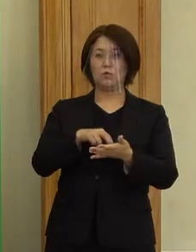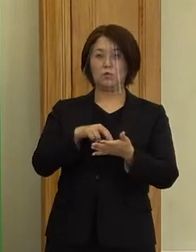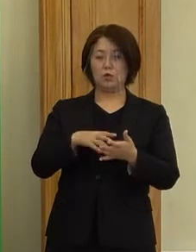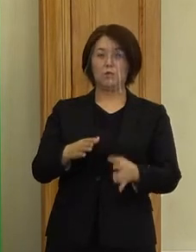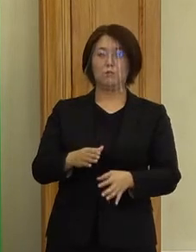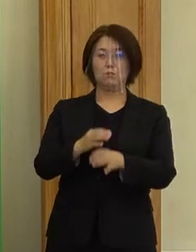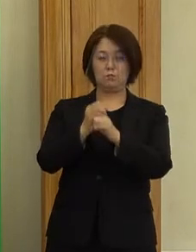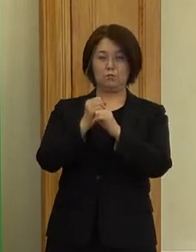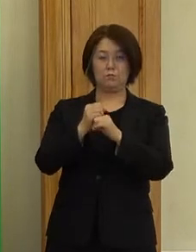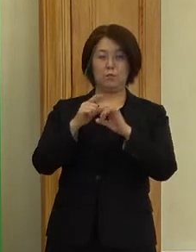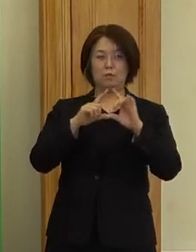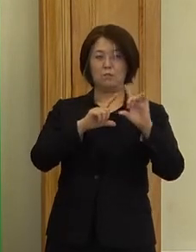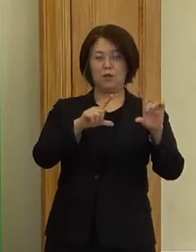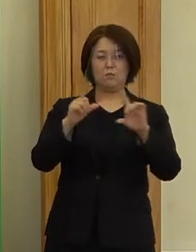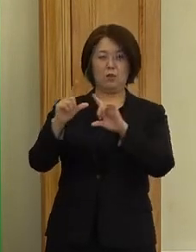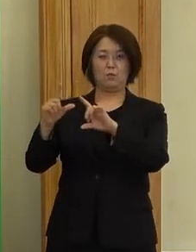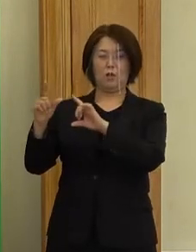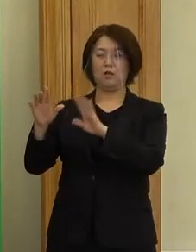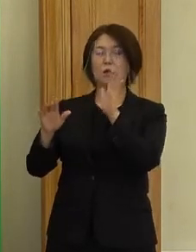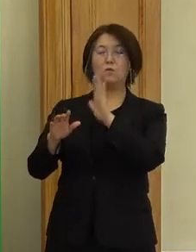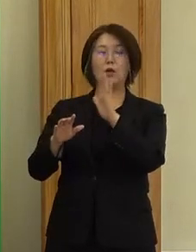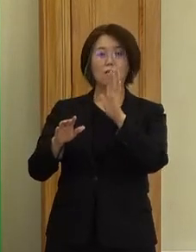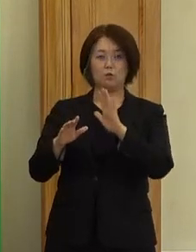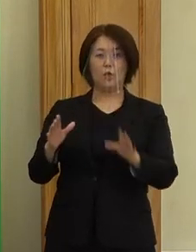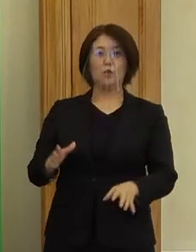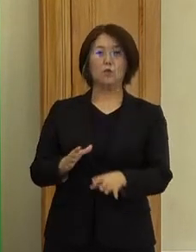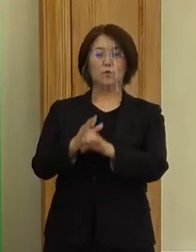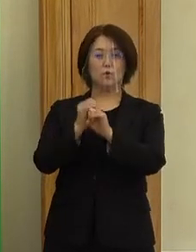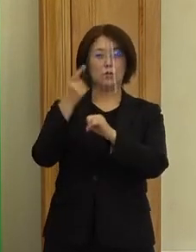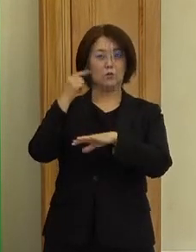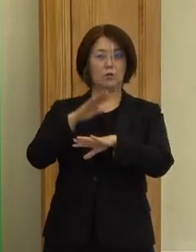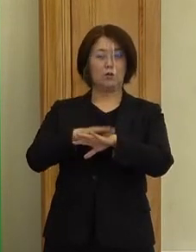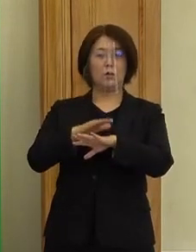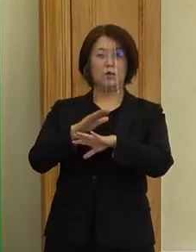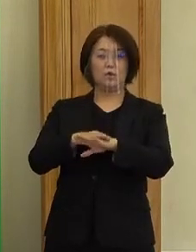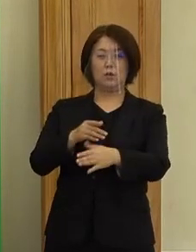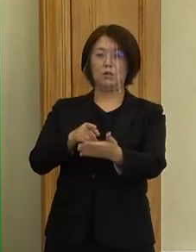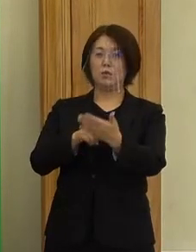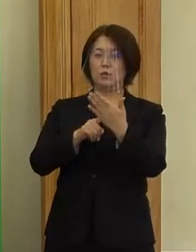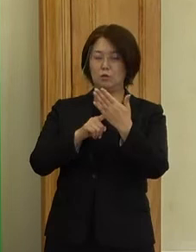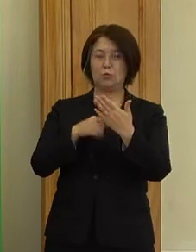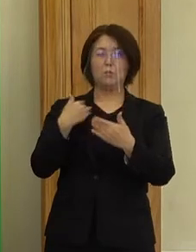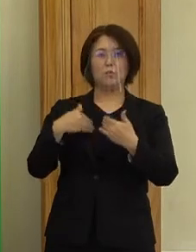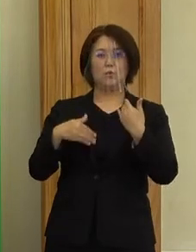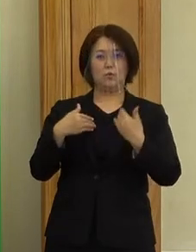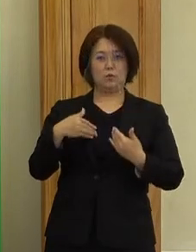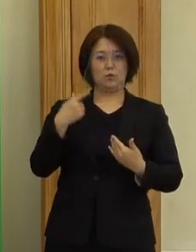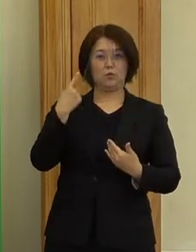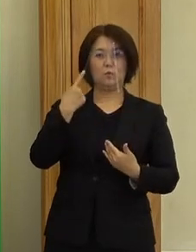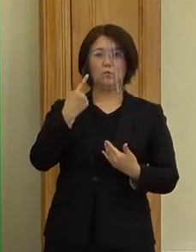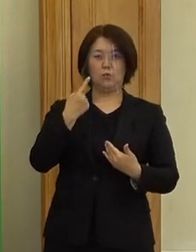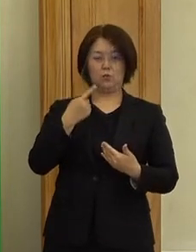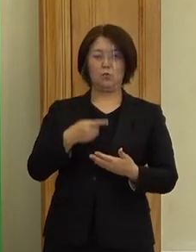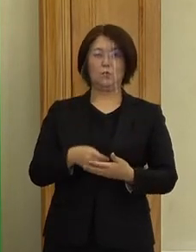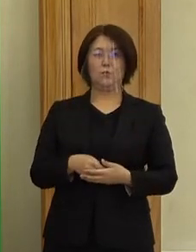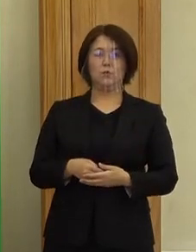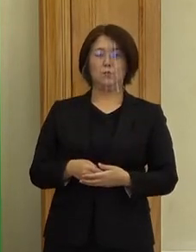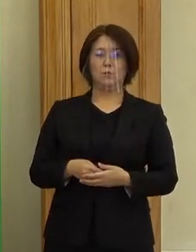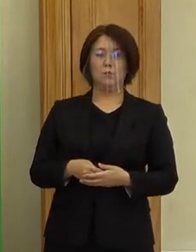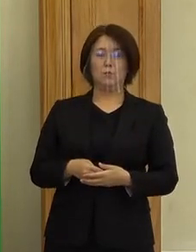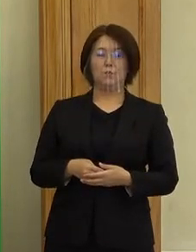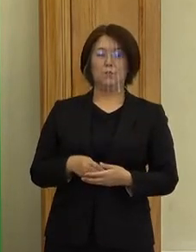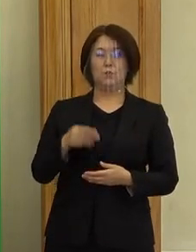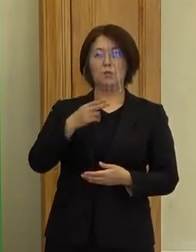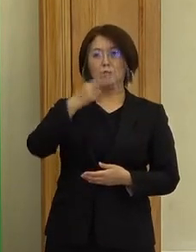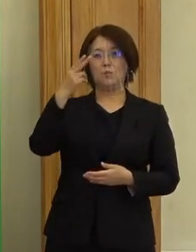ぞれに発信されるのではなくて統一のご見解を出していただければ そうありがたいというふうに思います。本件ではこれも